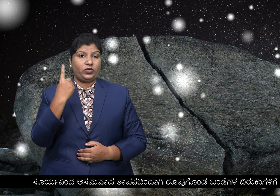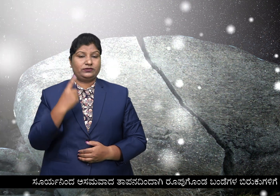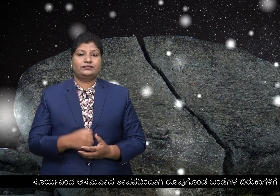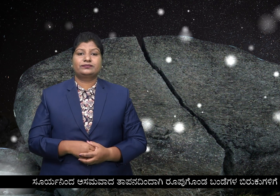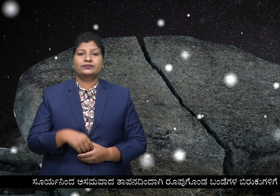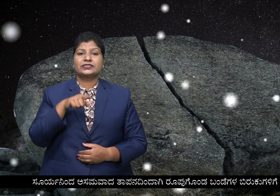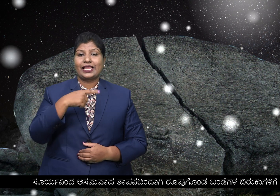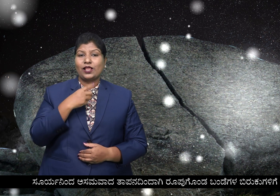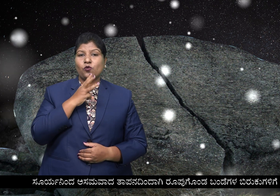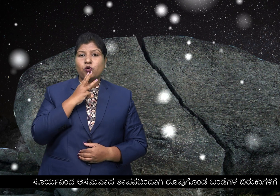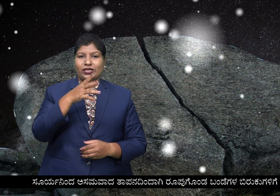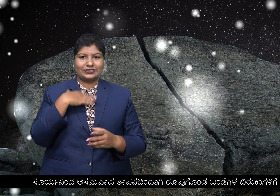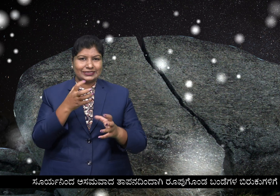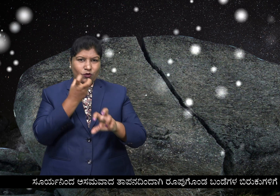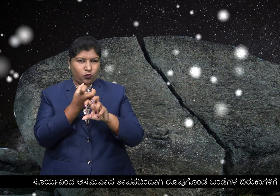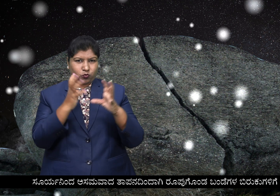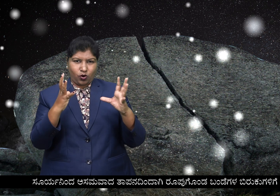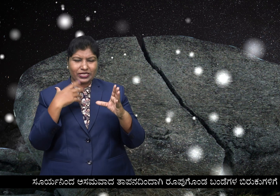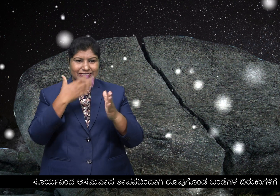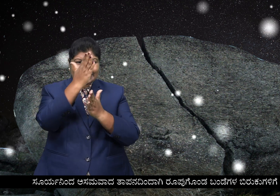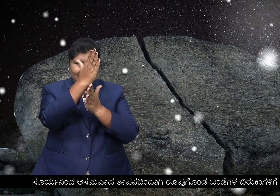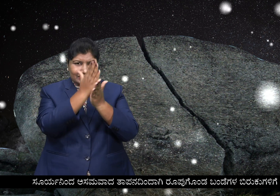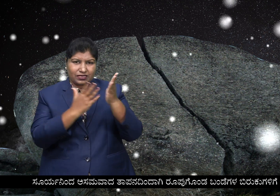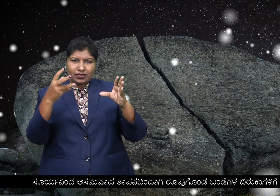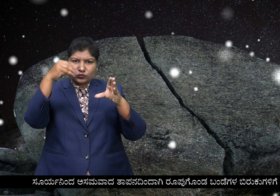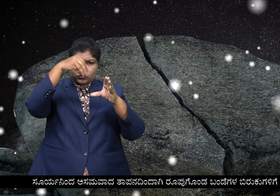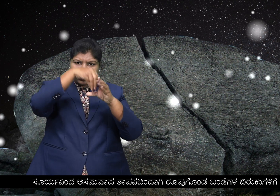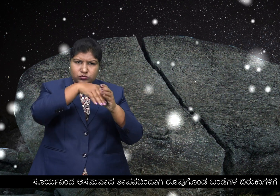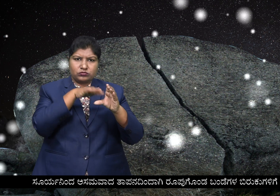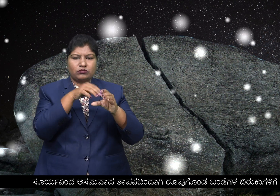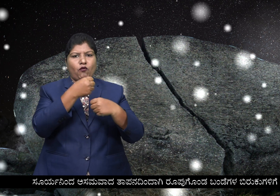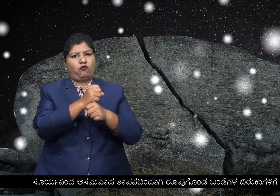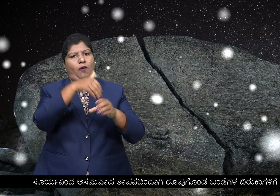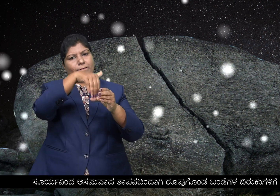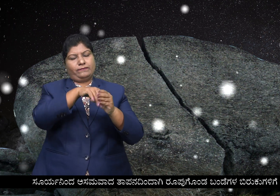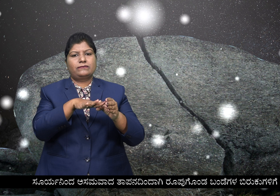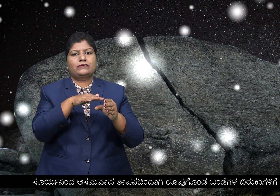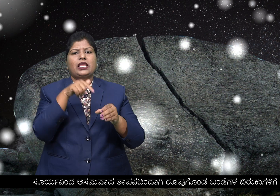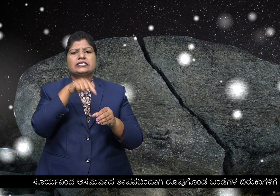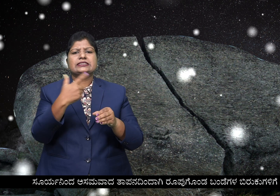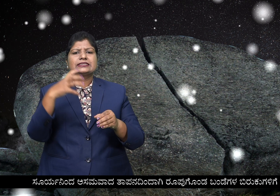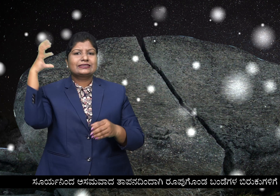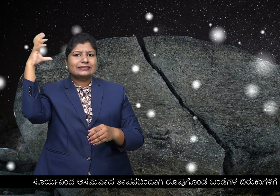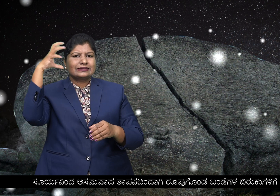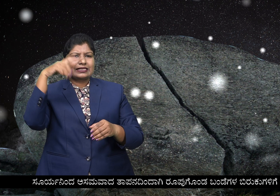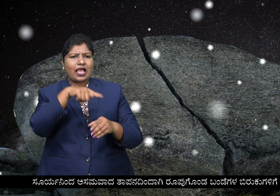ಸೂರ್ಯನಿಂದ ಅಸಮವಾದ ತಾಪಮಾನದಿಂದ ರೂಪುಗೊಂಡ ಬಂಡೆಗಳ ಬಿರುಕುಗಳಿಗೆ ನೀರು ಬರಬಹುದು.